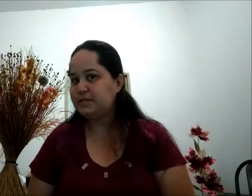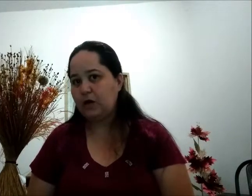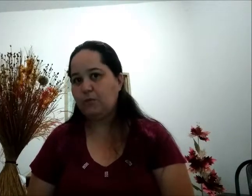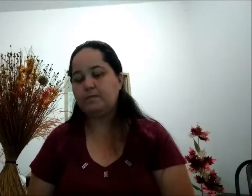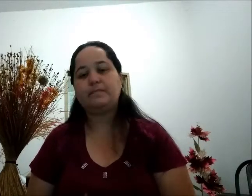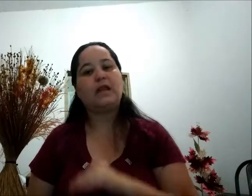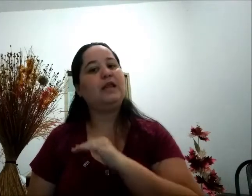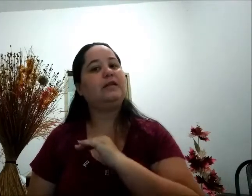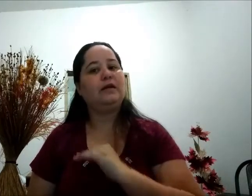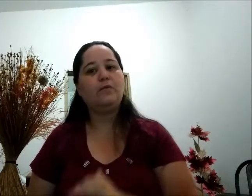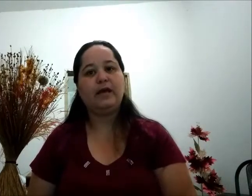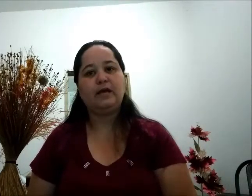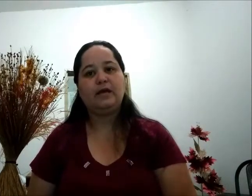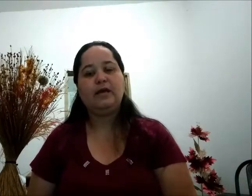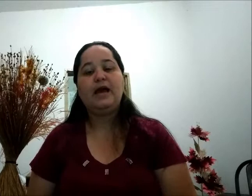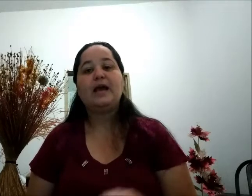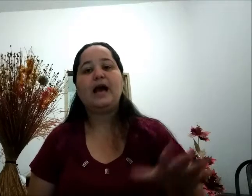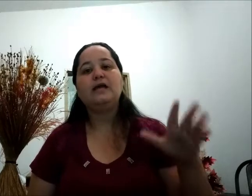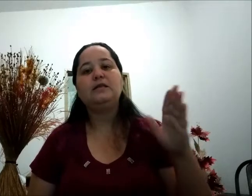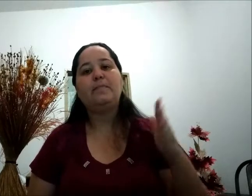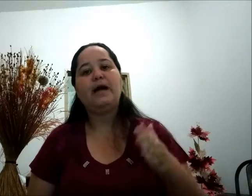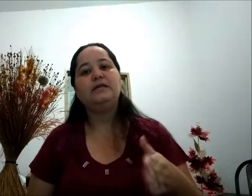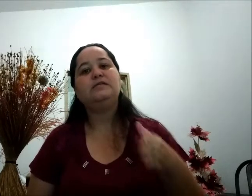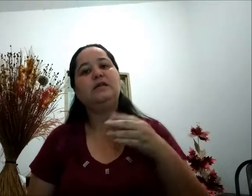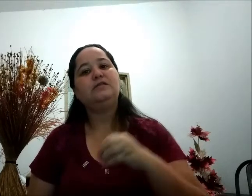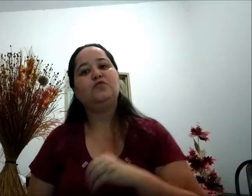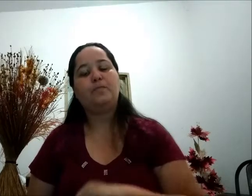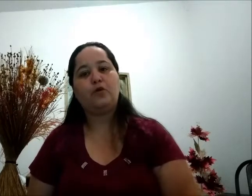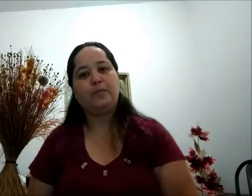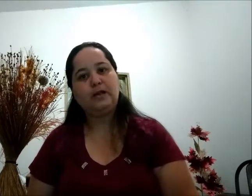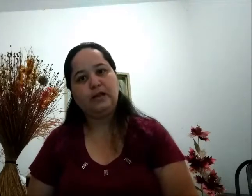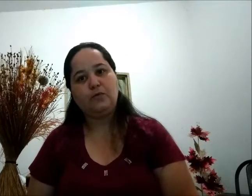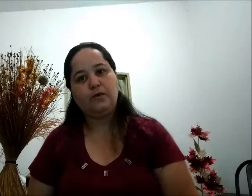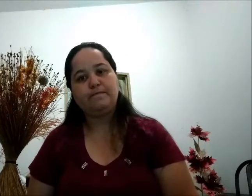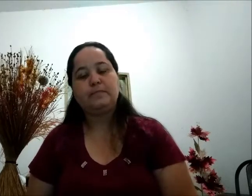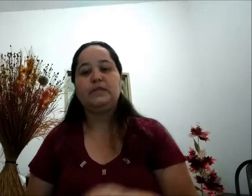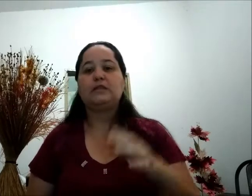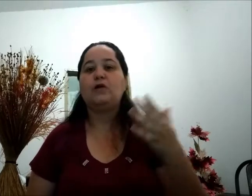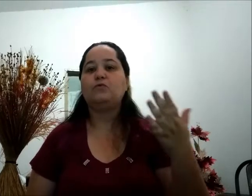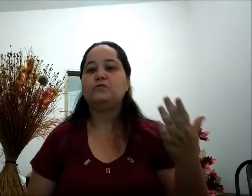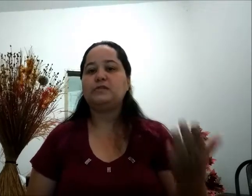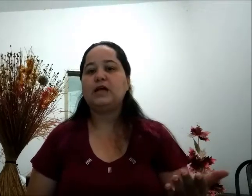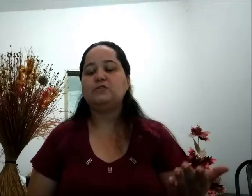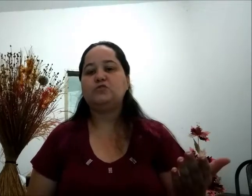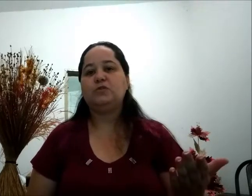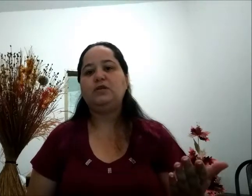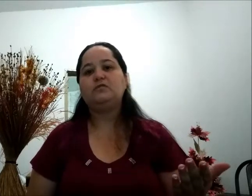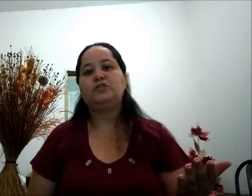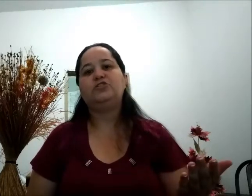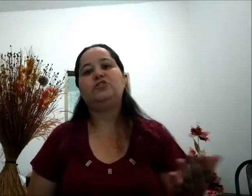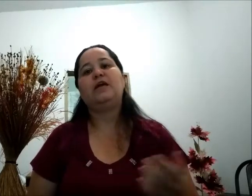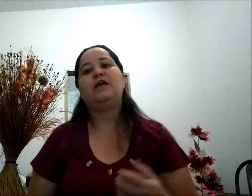universal. Ela não é. Cada país tem sua própria língua. Então, nos Estados Unidos, a gente tem